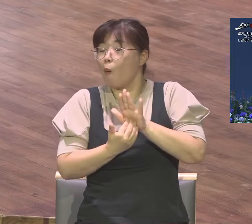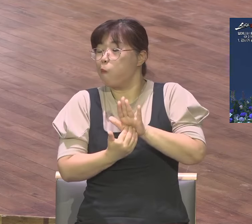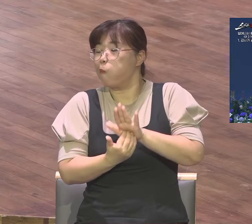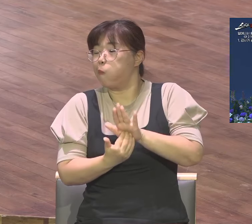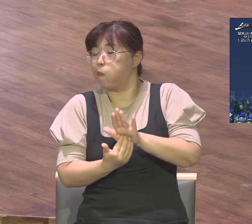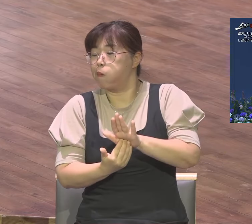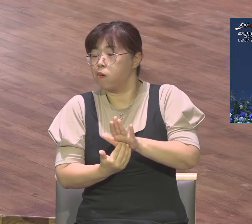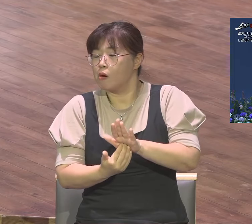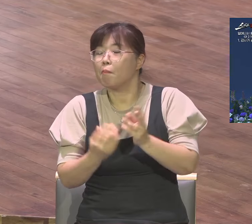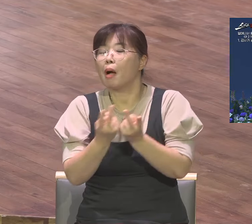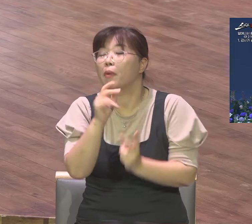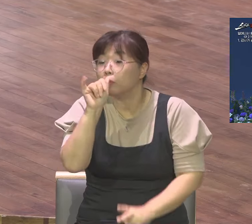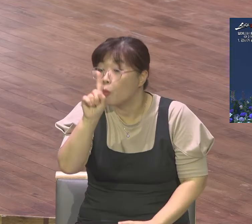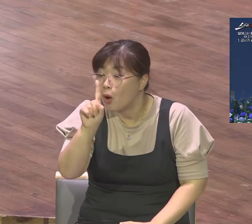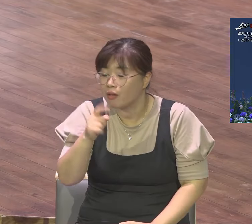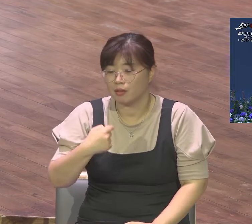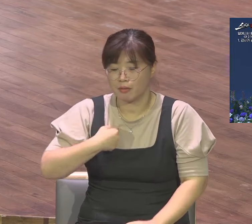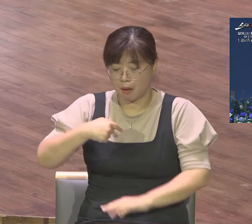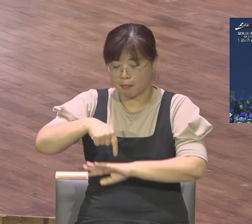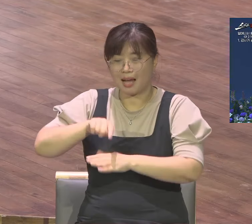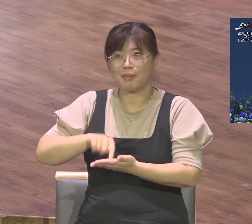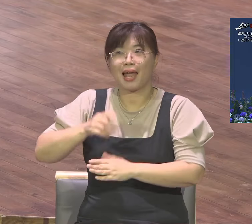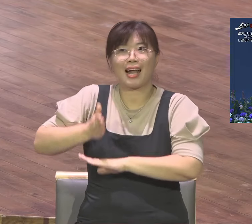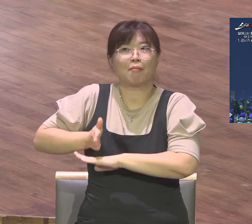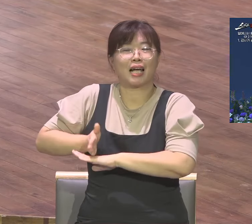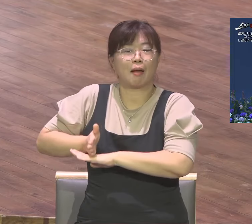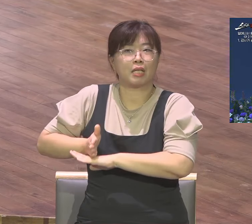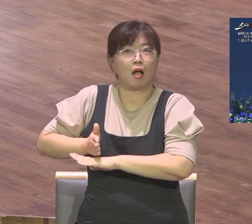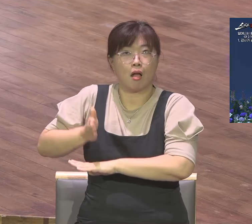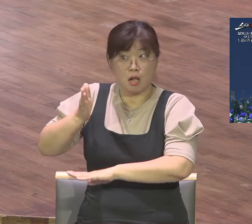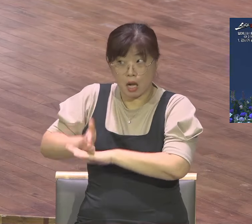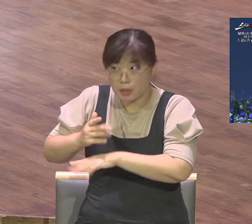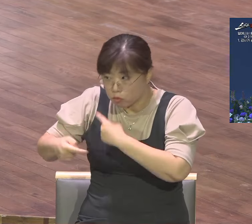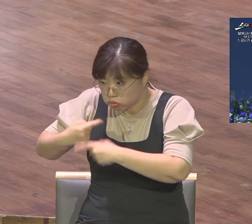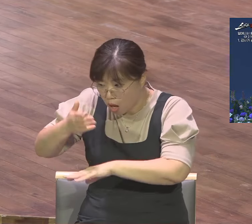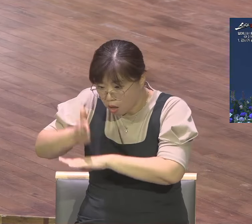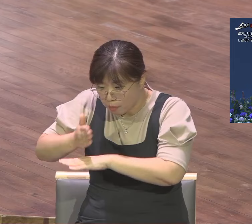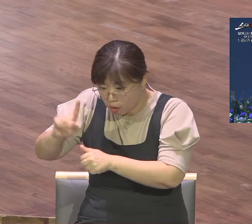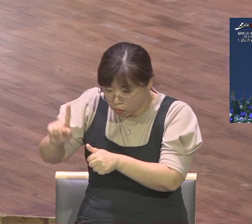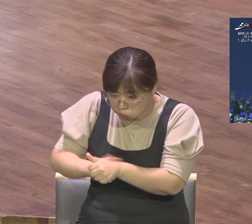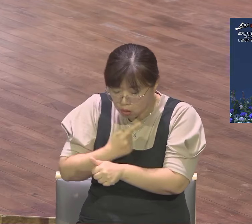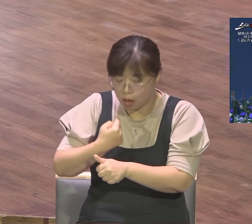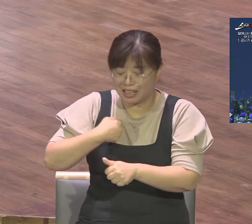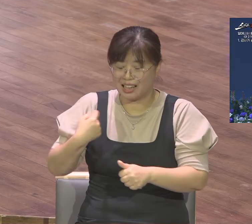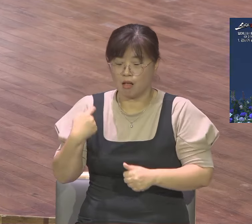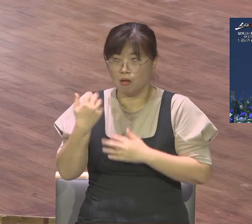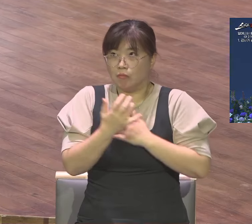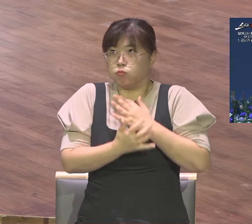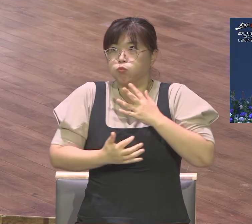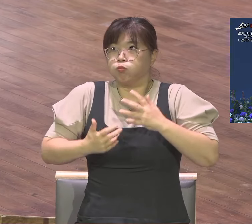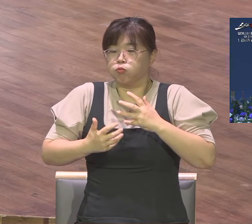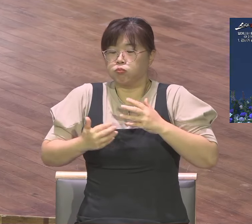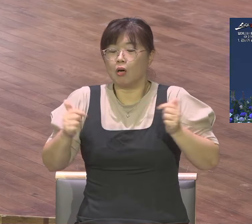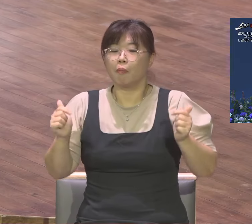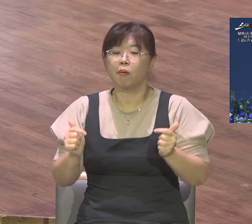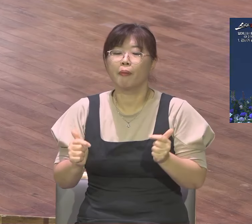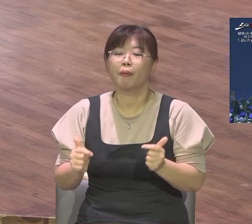감사가요 영육간 삶을 치유하고 회복시키는 최고의 통로라. 그렇게 말하고 있어요.